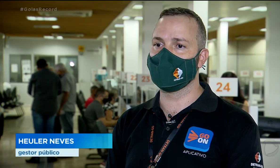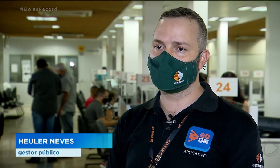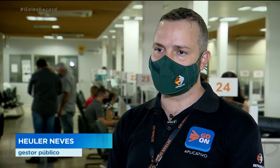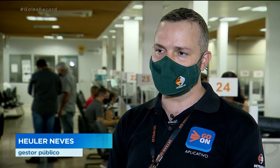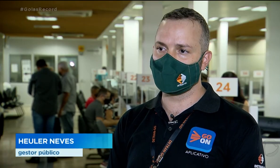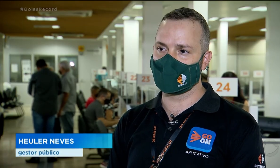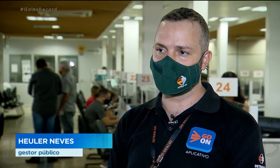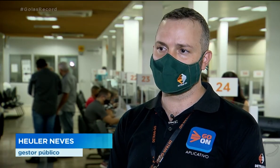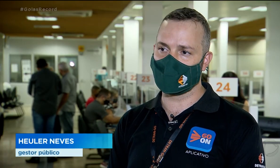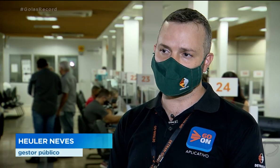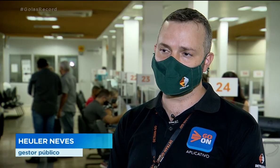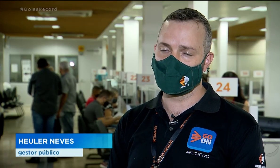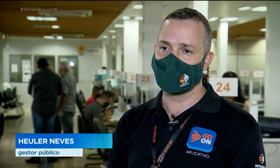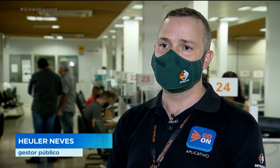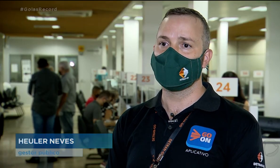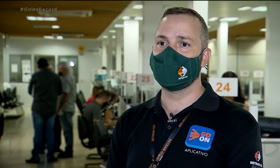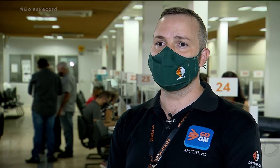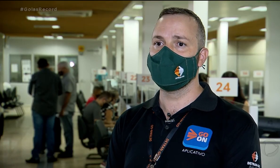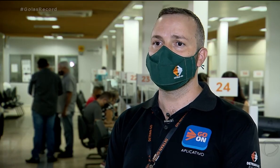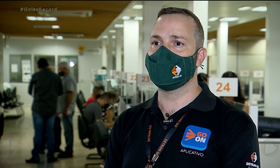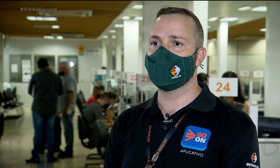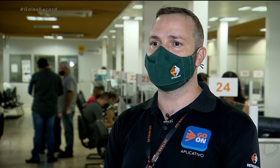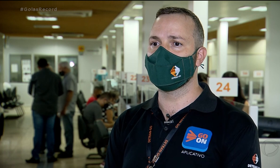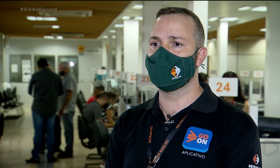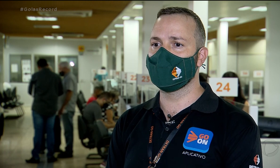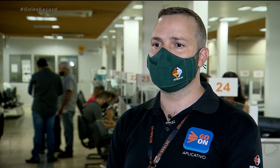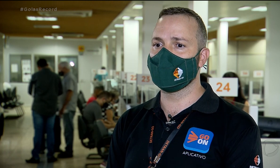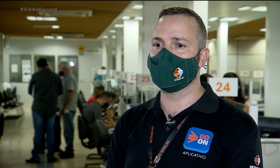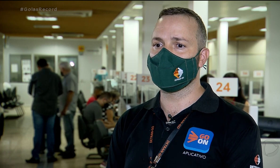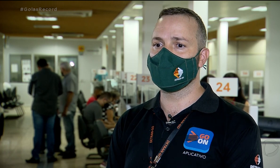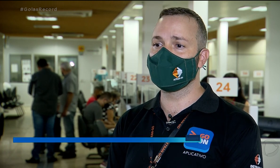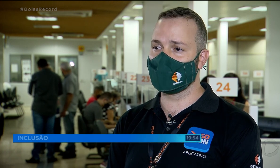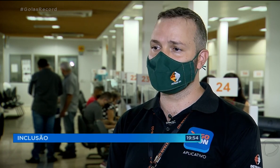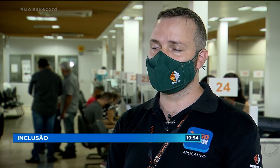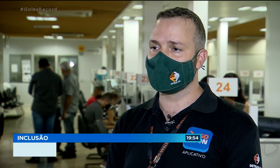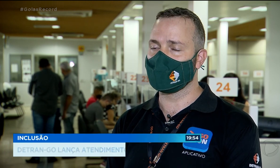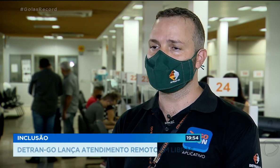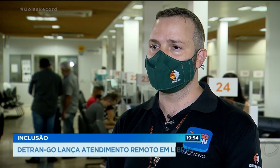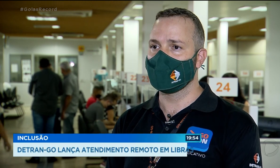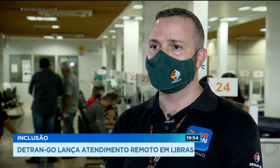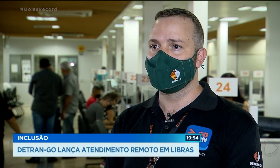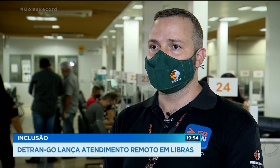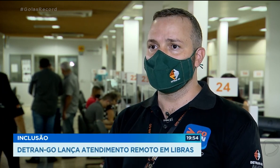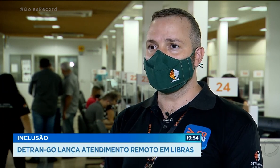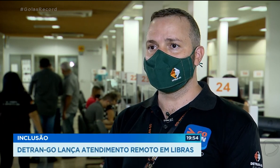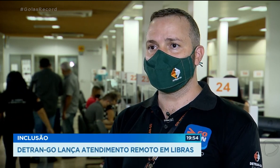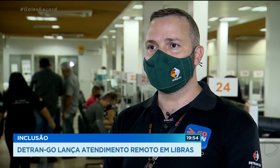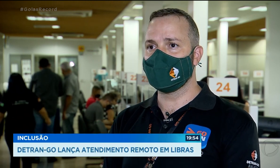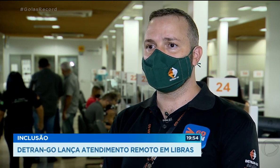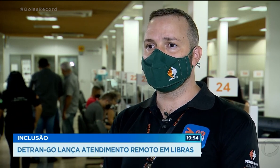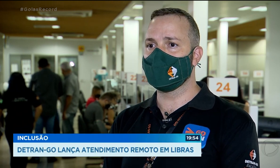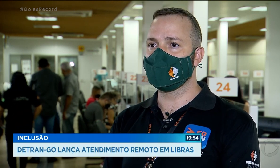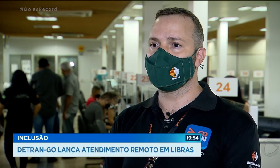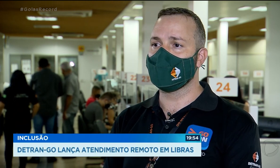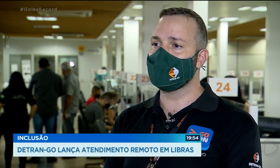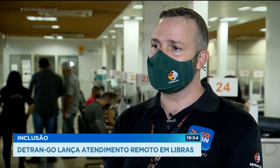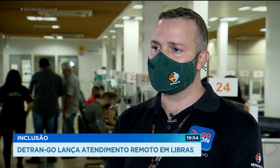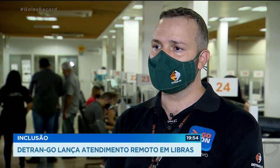o site, os canais do site, e o DETRAN. Então ele tinha que pedir ali um ouvinte